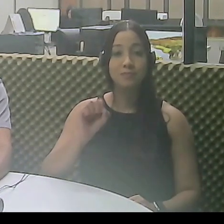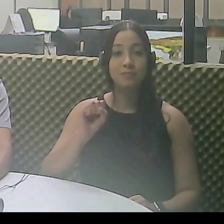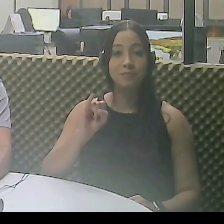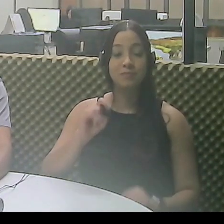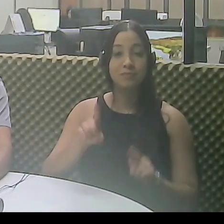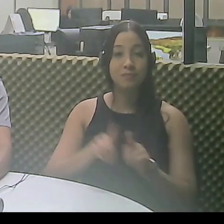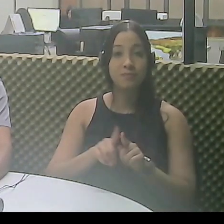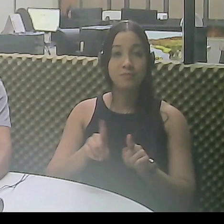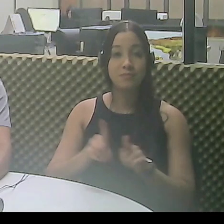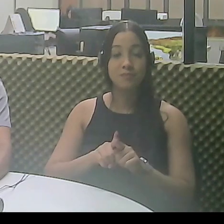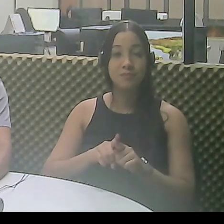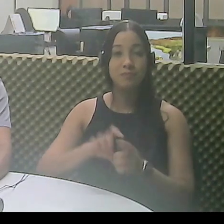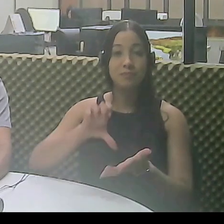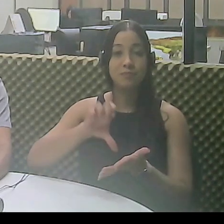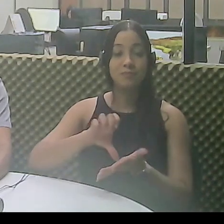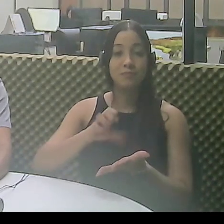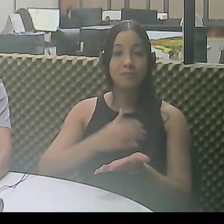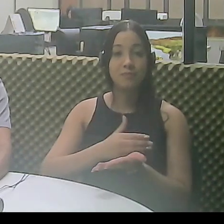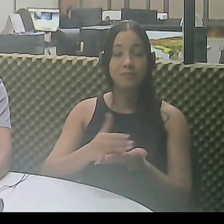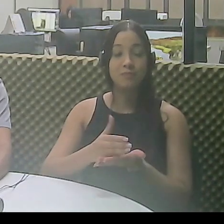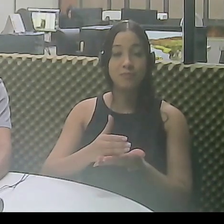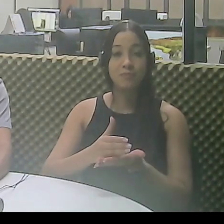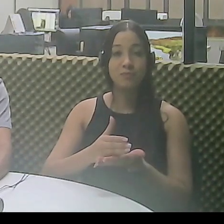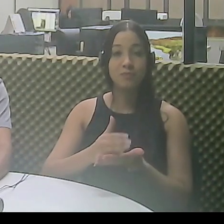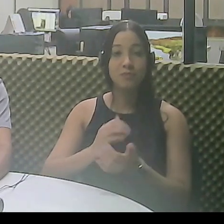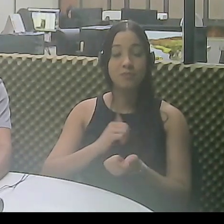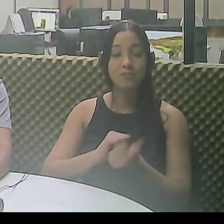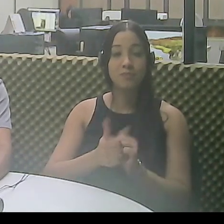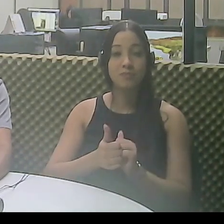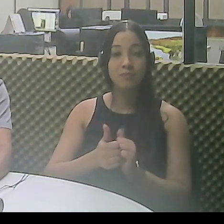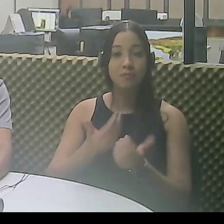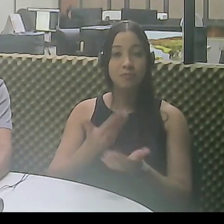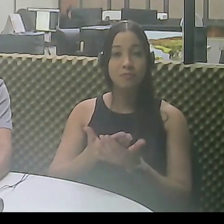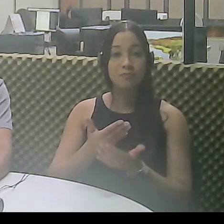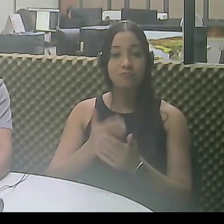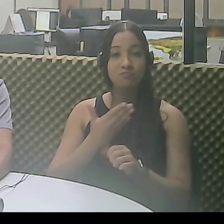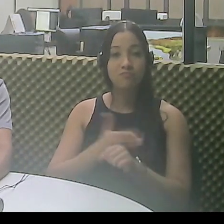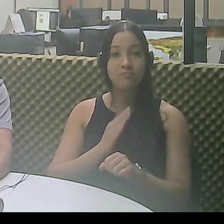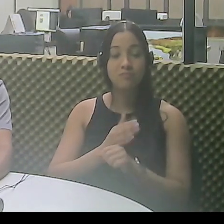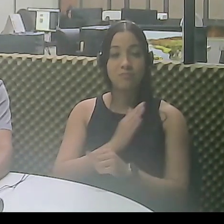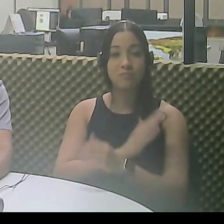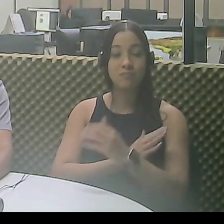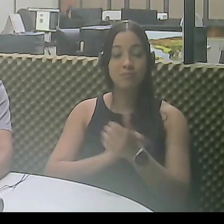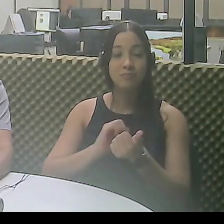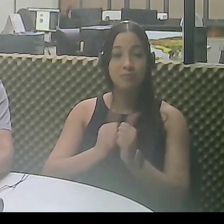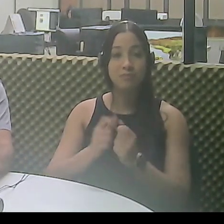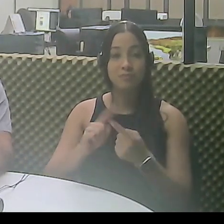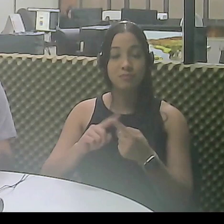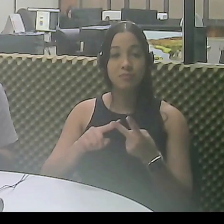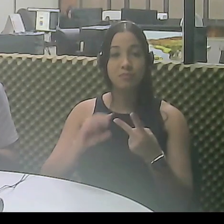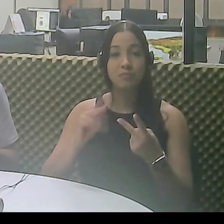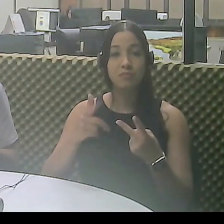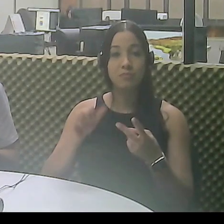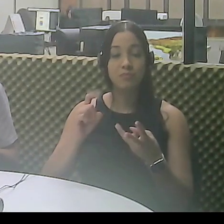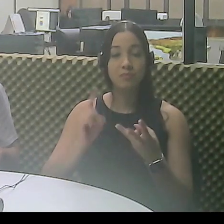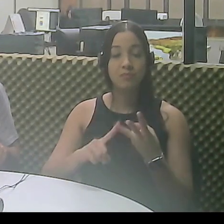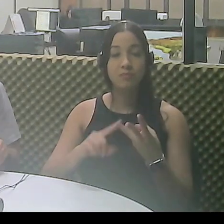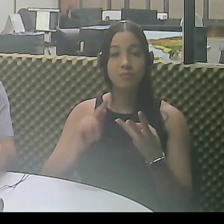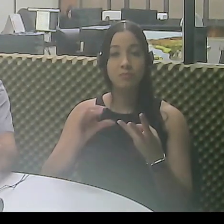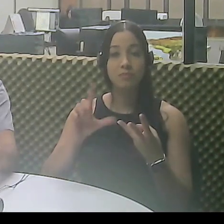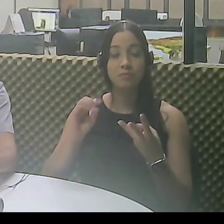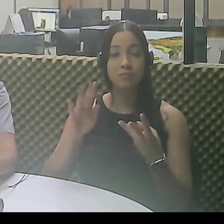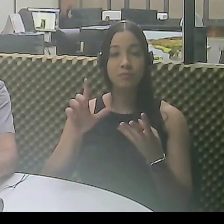Centro de Iniciação ao Esporte recebem diariamente aulas e treinos de atletismo, bocha, goalball,